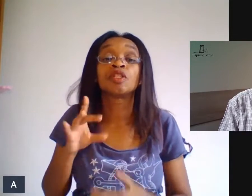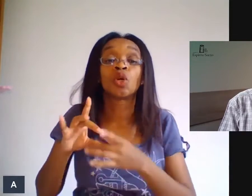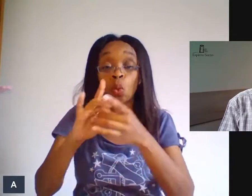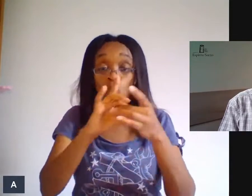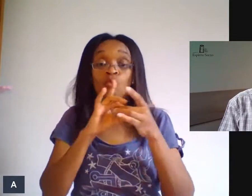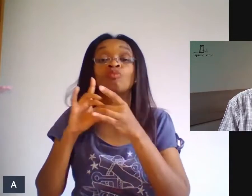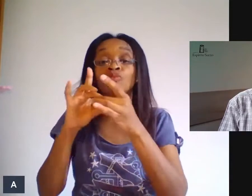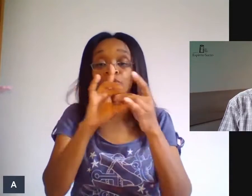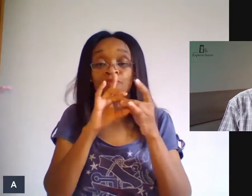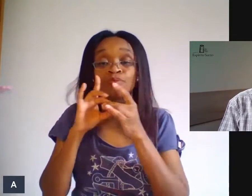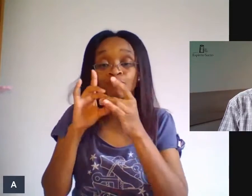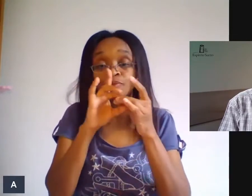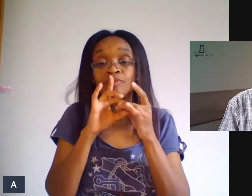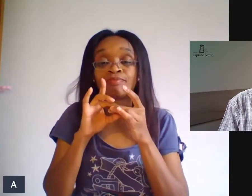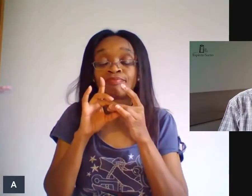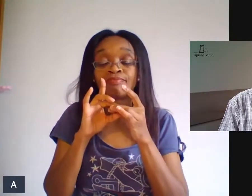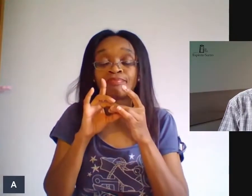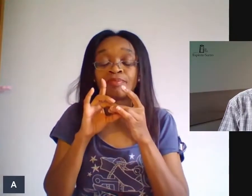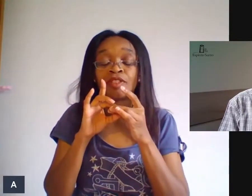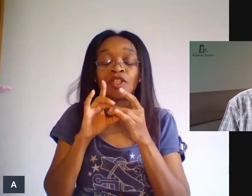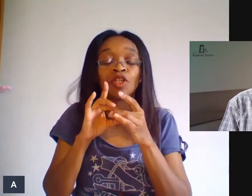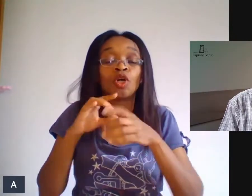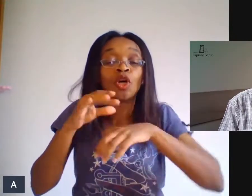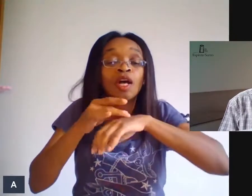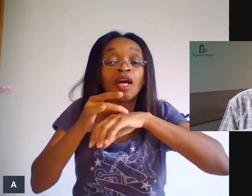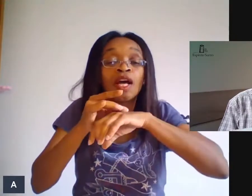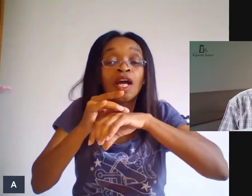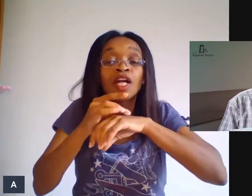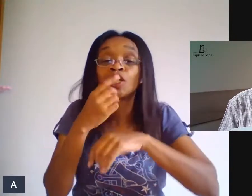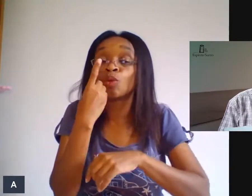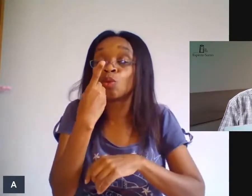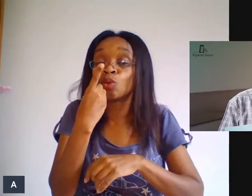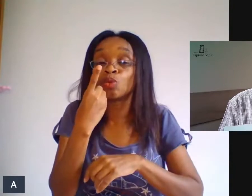unidade, ou seja, uma só carne,